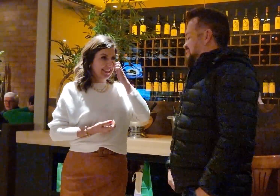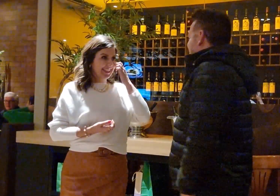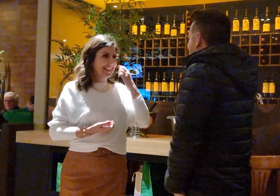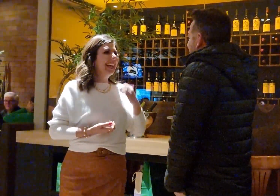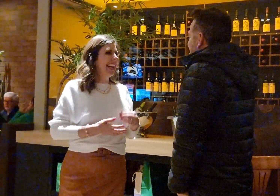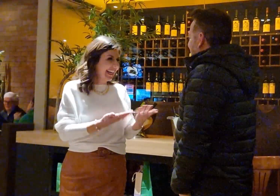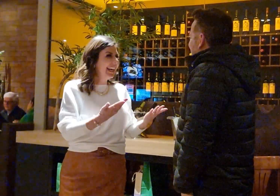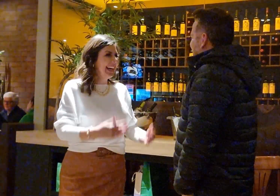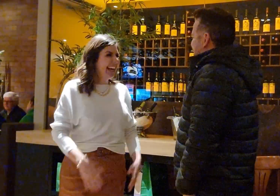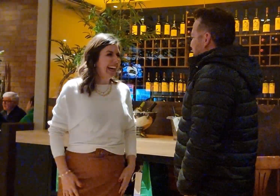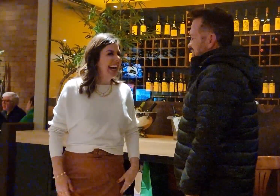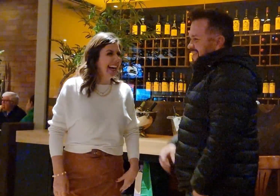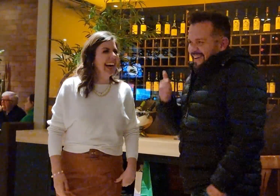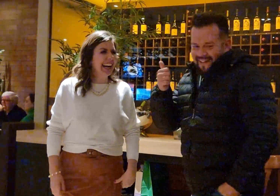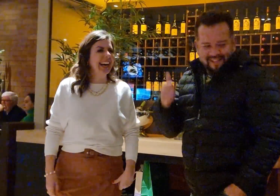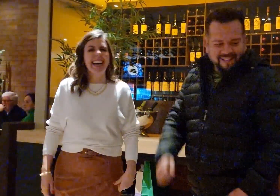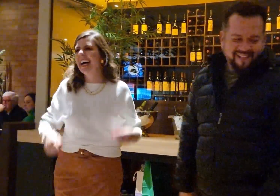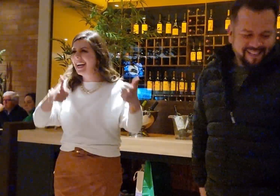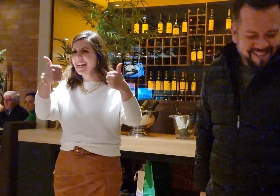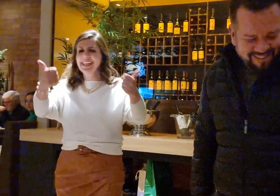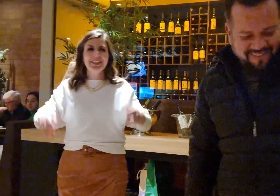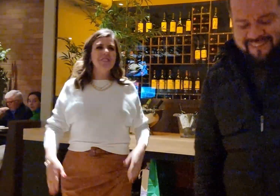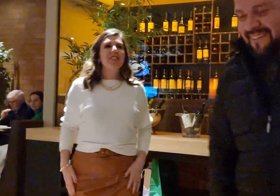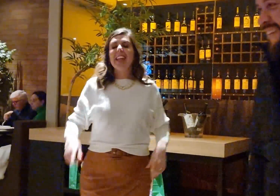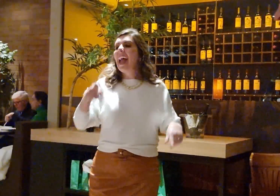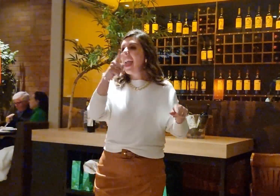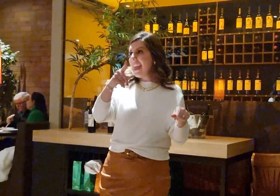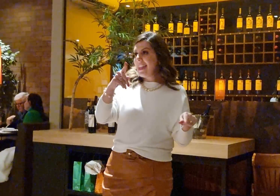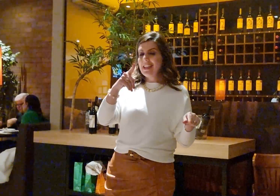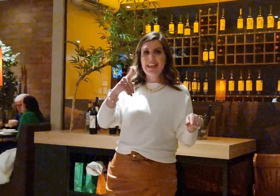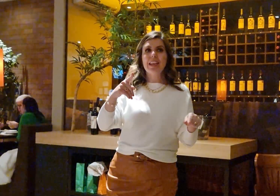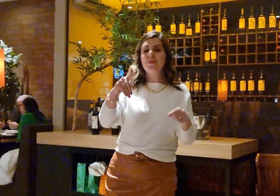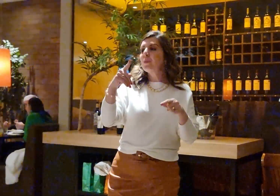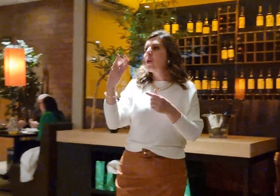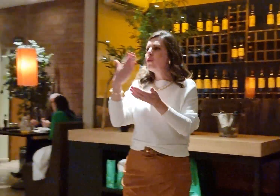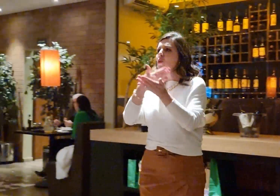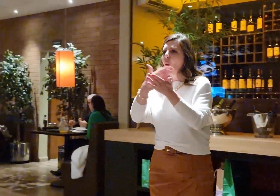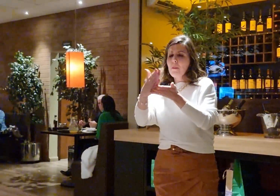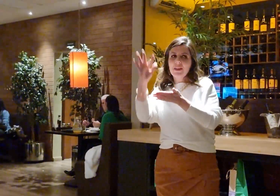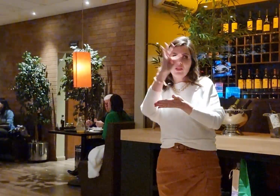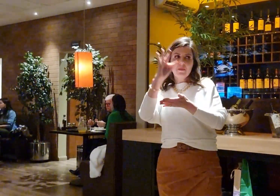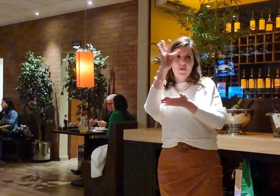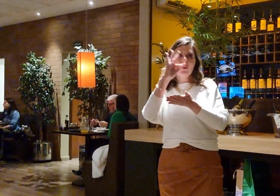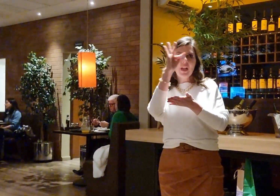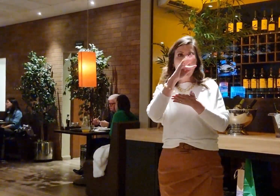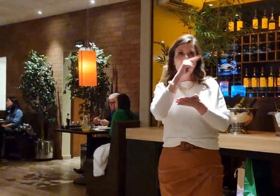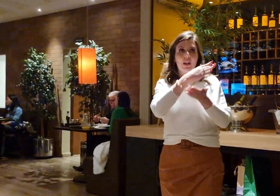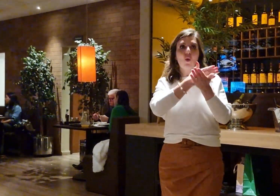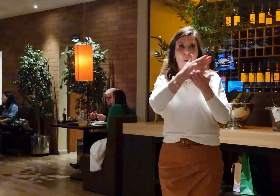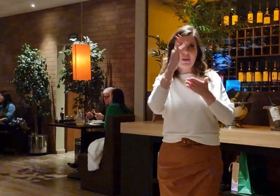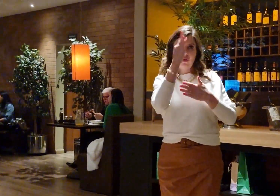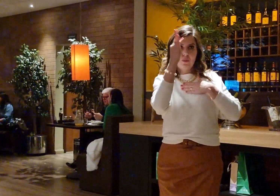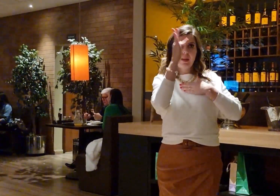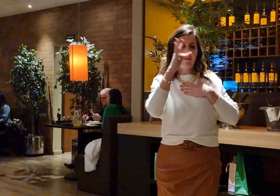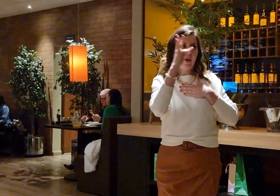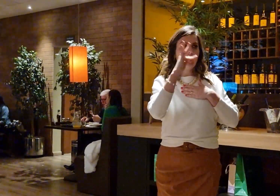falar. Cada um depois pode falar que eles vão entender. Olha, eles conseguem